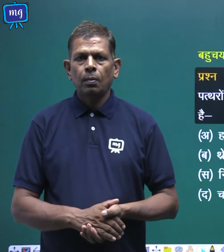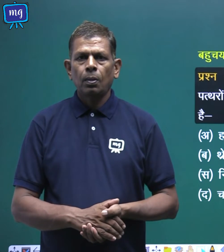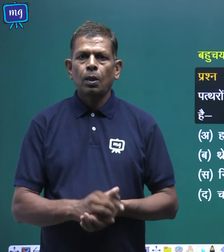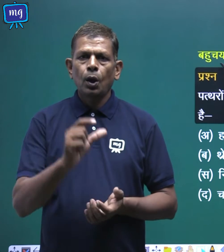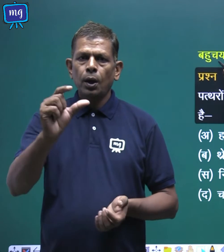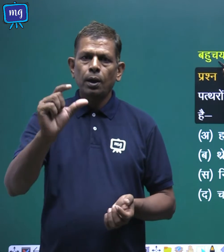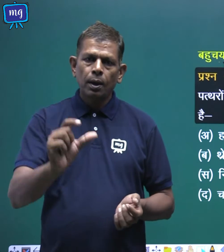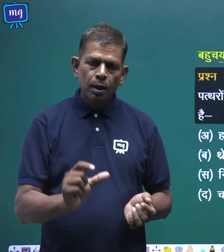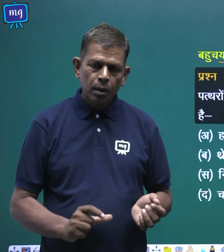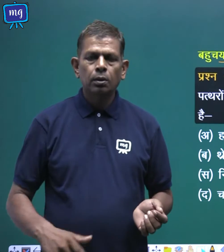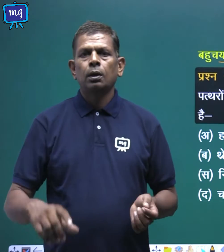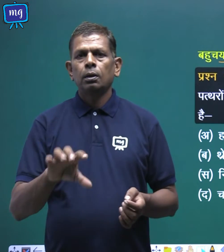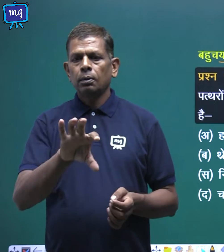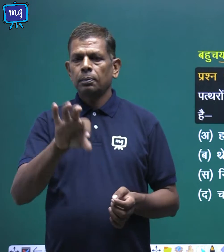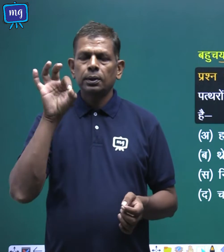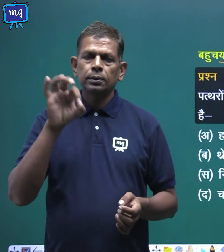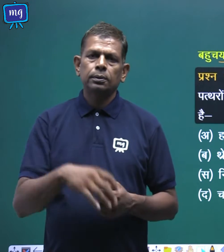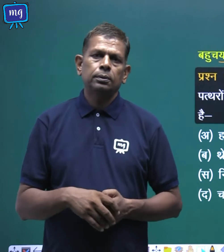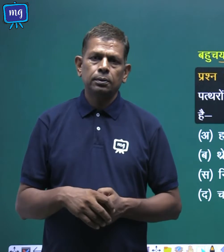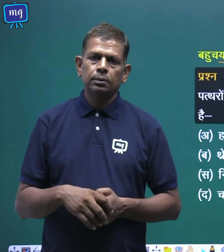बहुचयनात्मक प्रश्न।